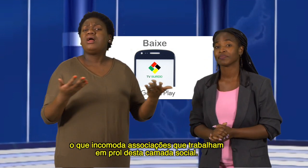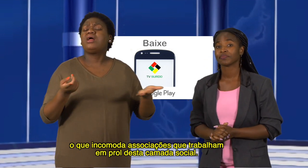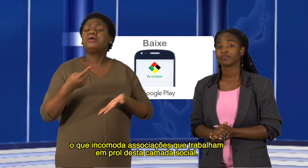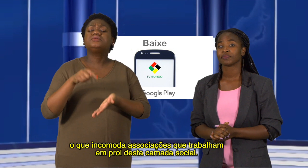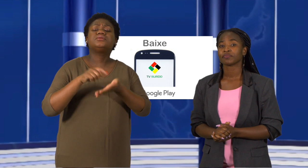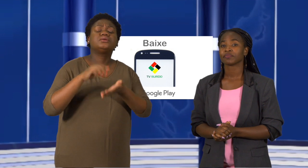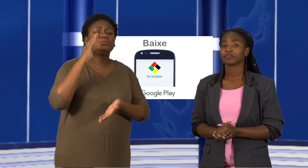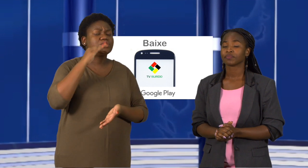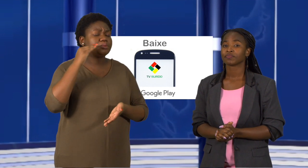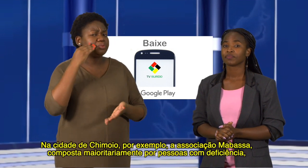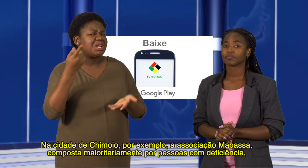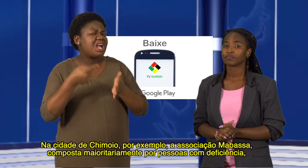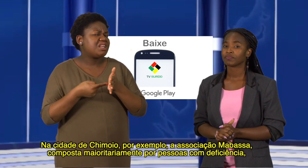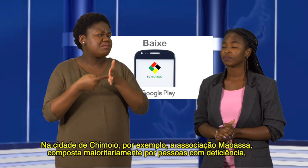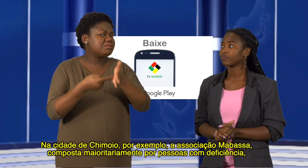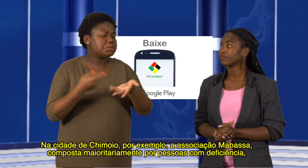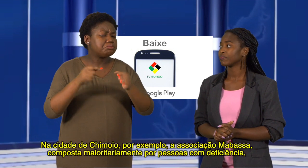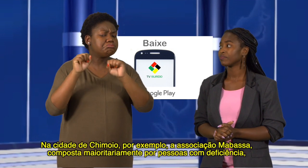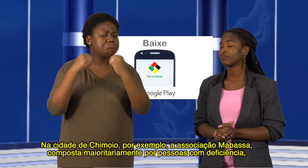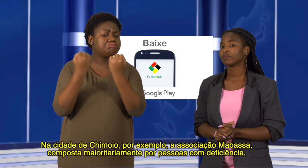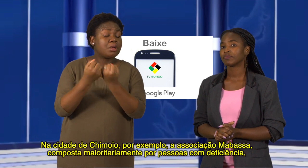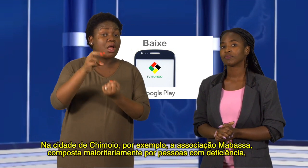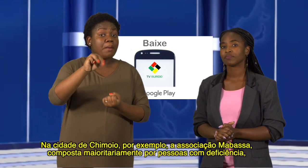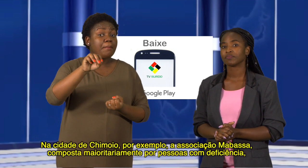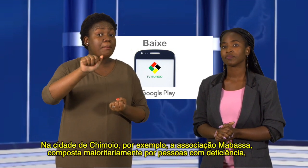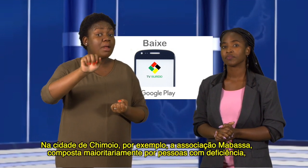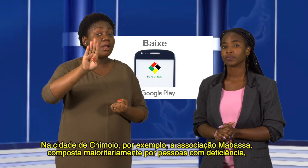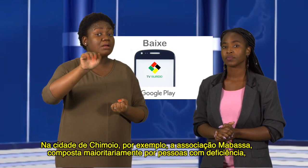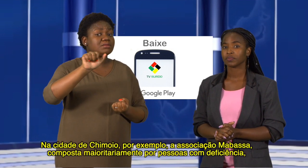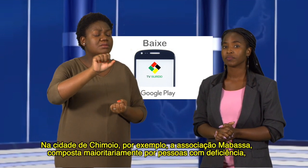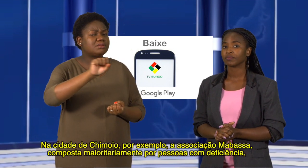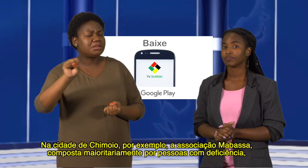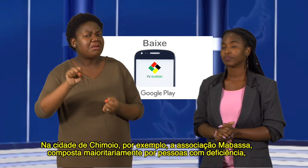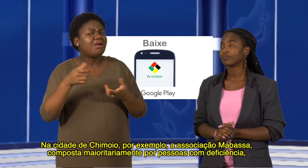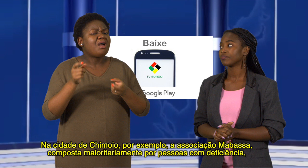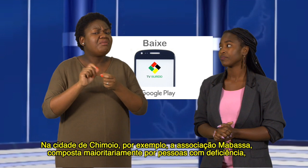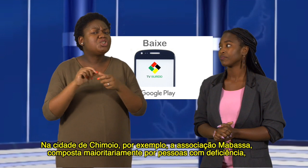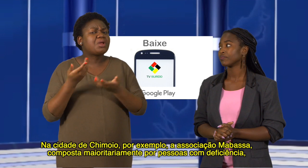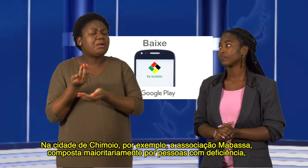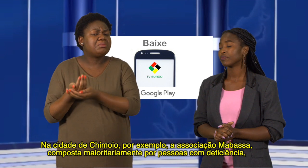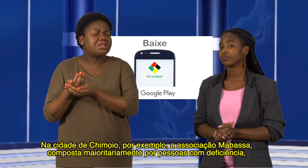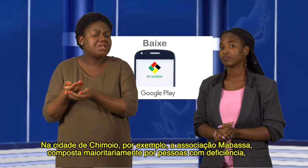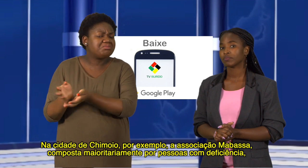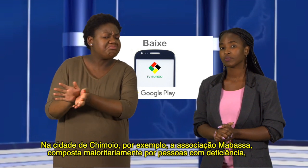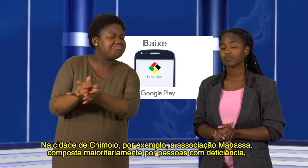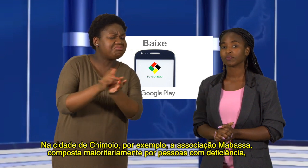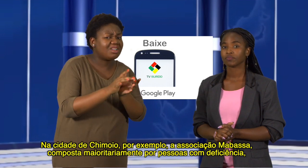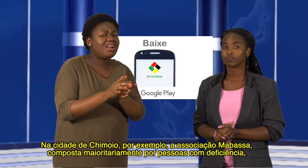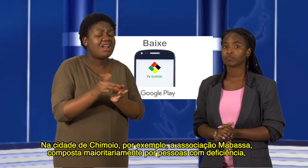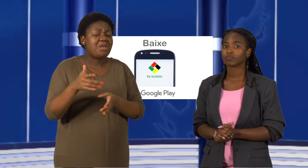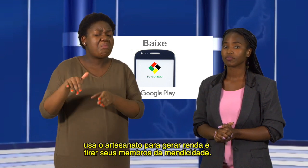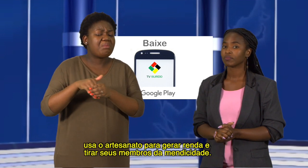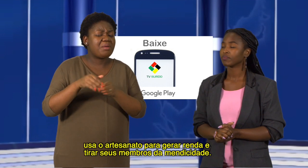camada social. Na cidade de Chimoio, por exemplo, a associação Mabasa, composta maioritariamente por pessoas com